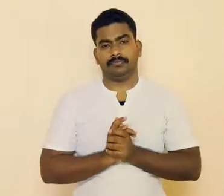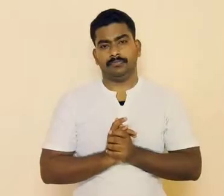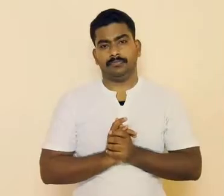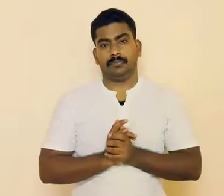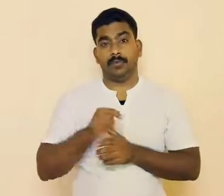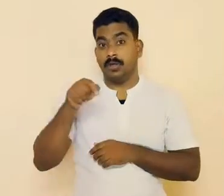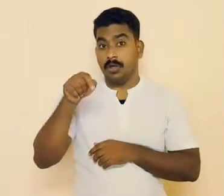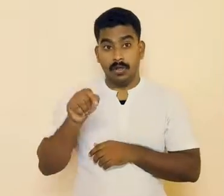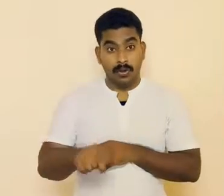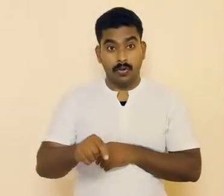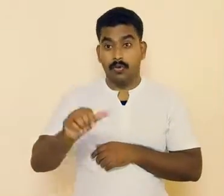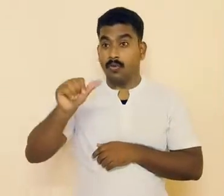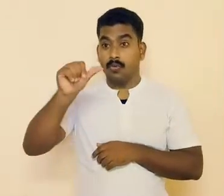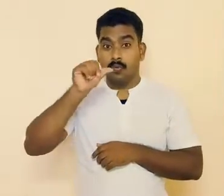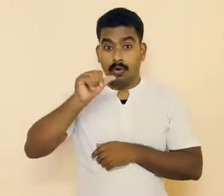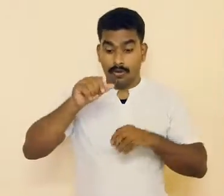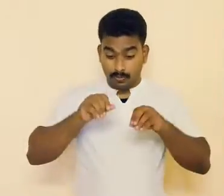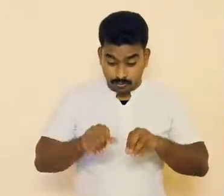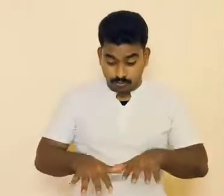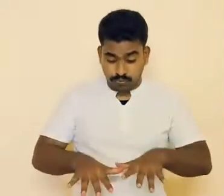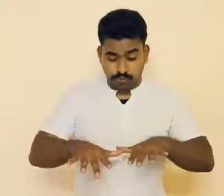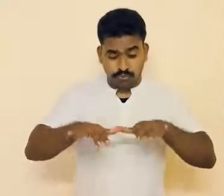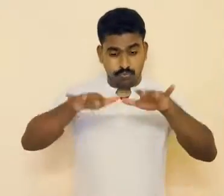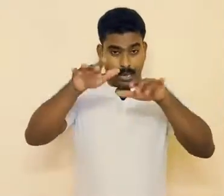ദിവസങ്ങളിലും മഴ തുടരും.